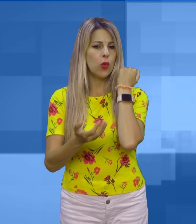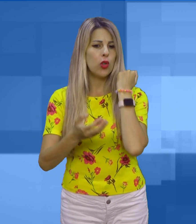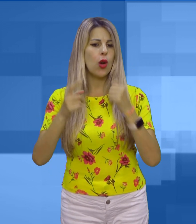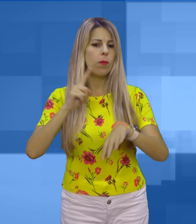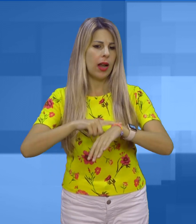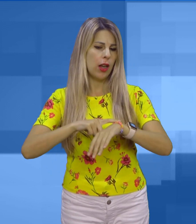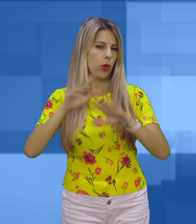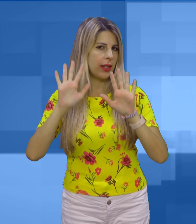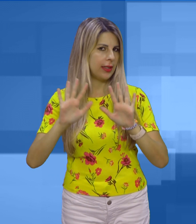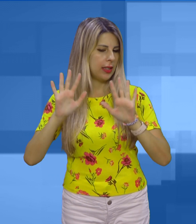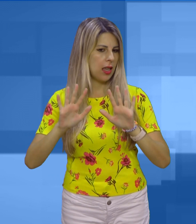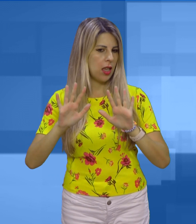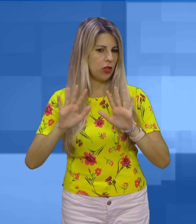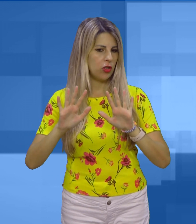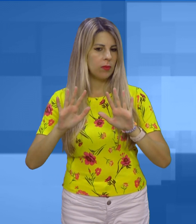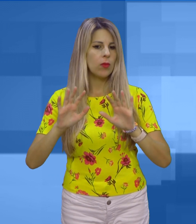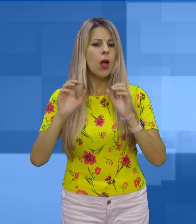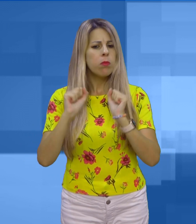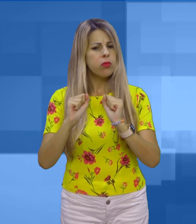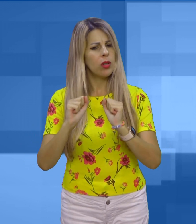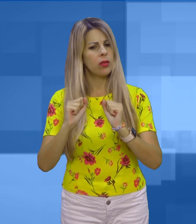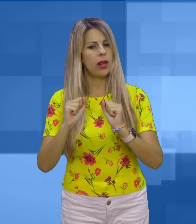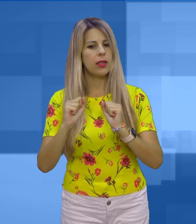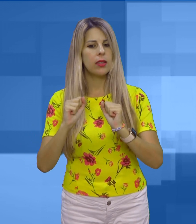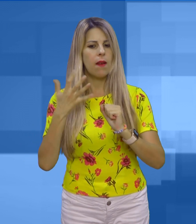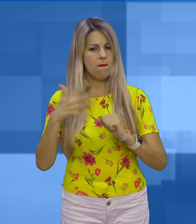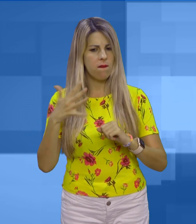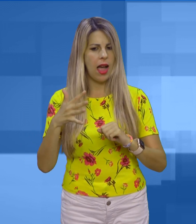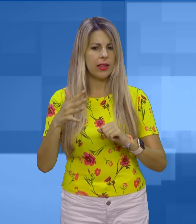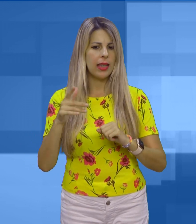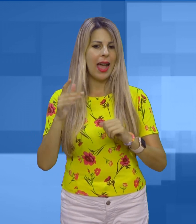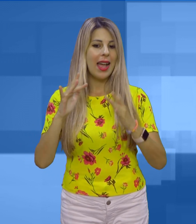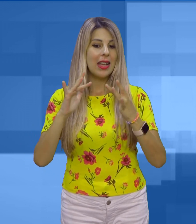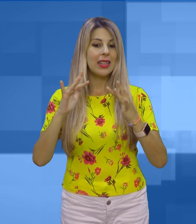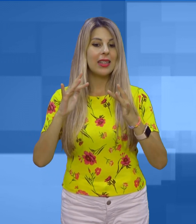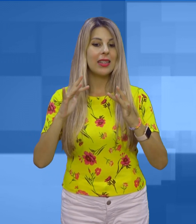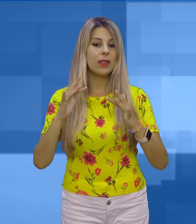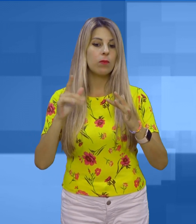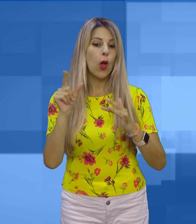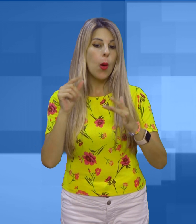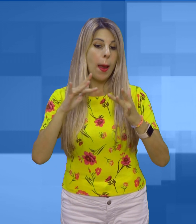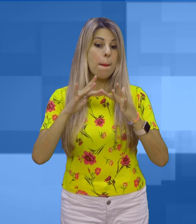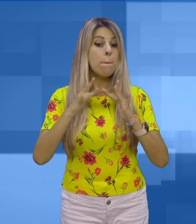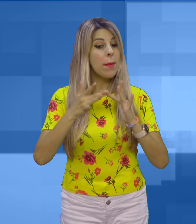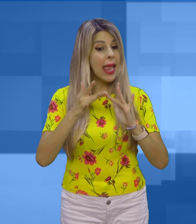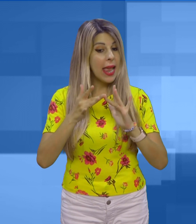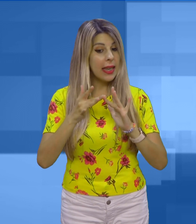Potrà essere inoltrata tramite mail al comune, all'ufficio protocollo o presso l'ufficio servizi